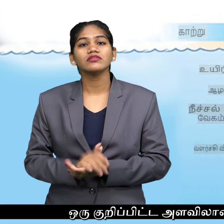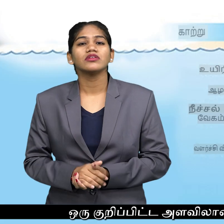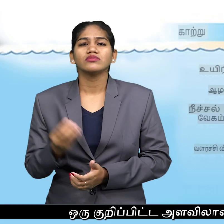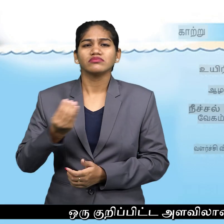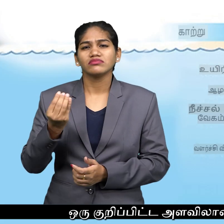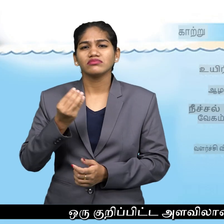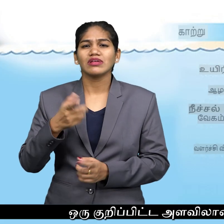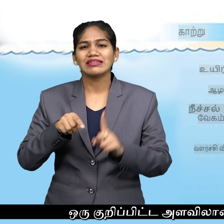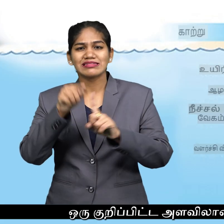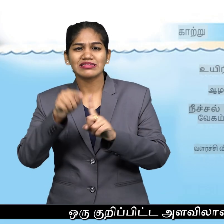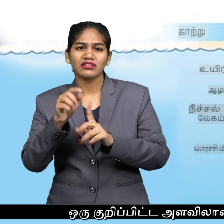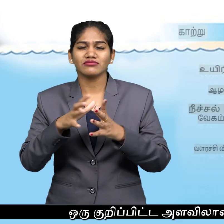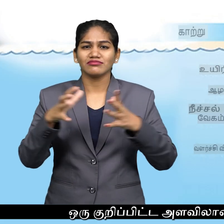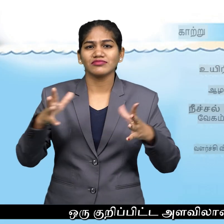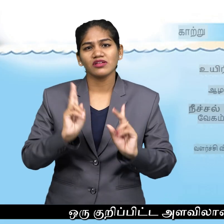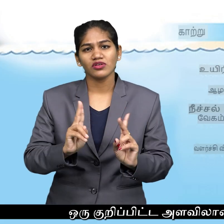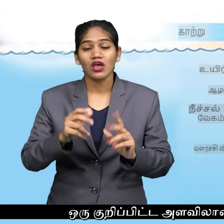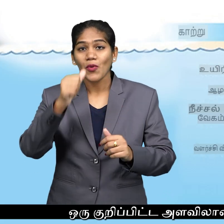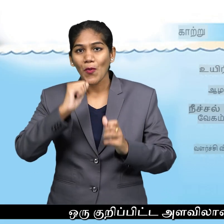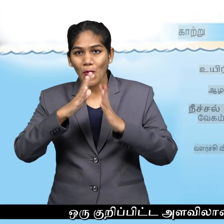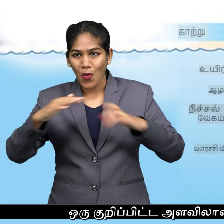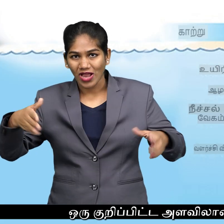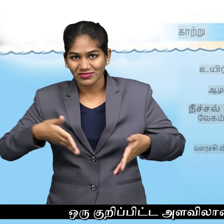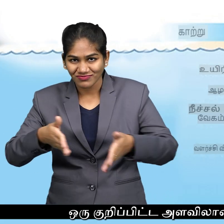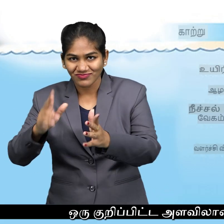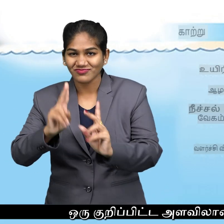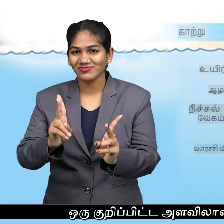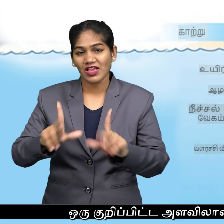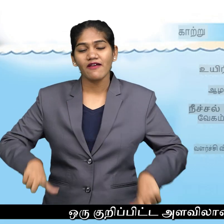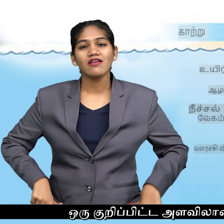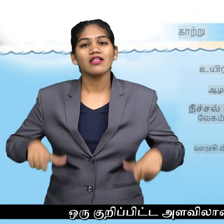ஒரு குறிப்பிட்ட அளவிலான வெப்பநிலையுடன் வசதியாக இருக்கும்.